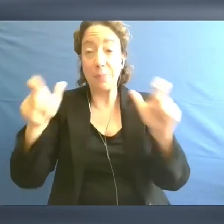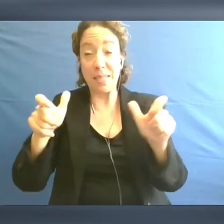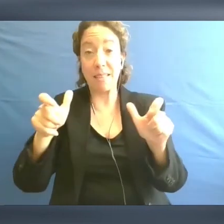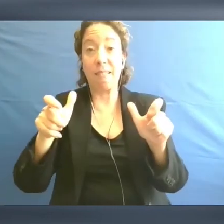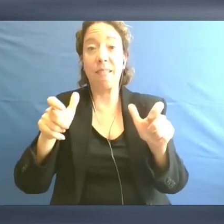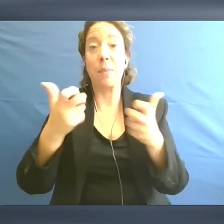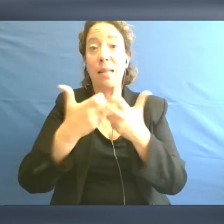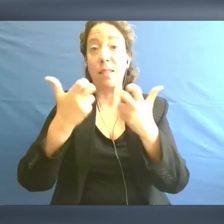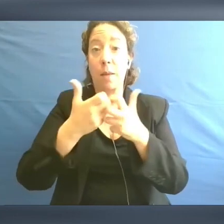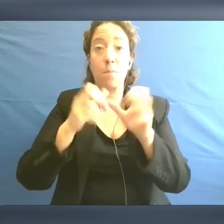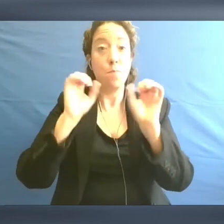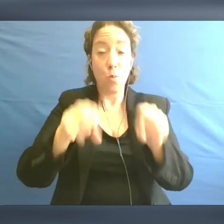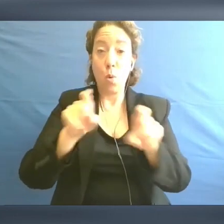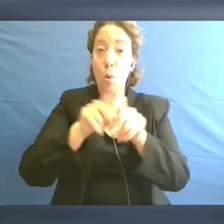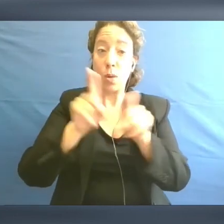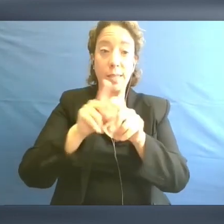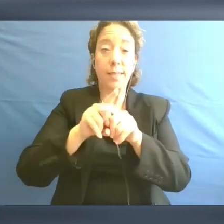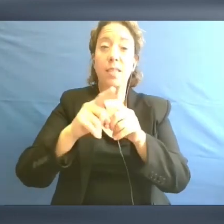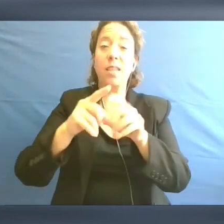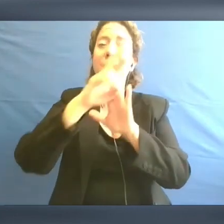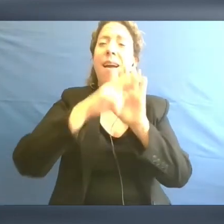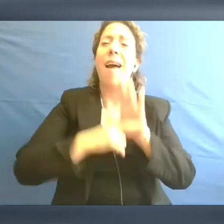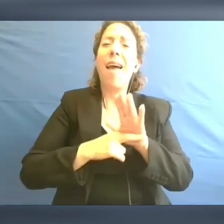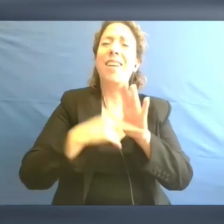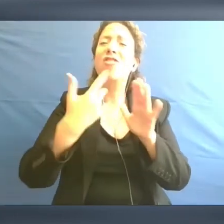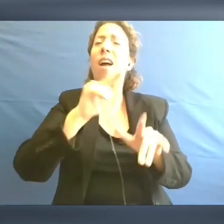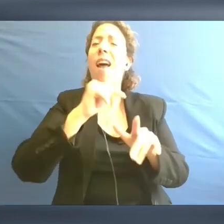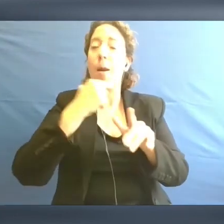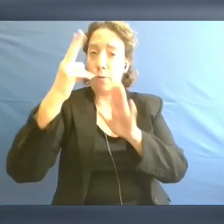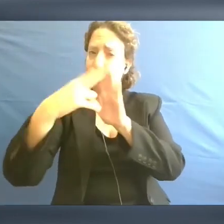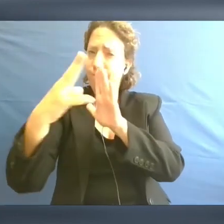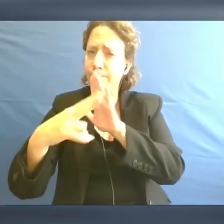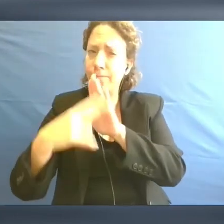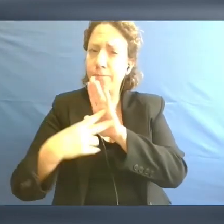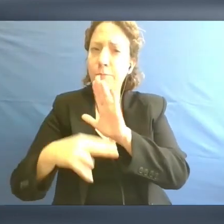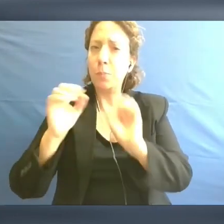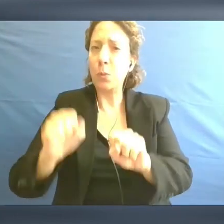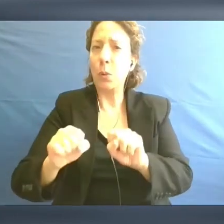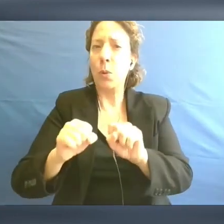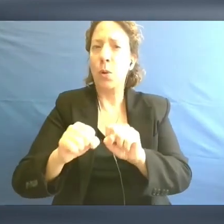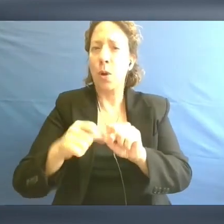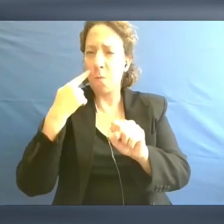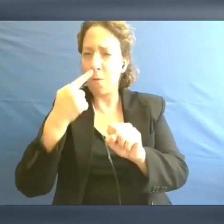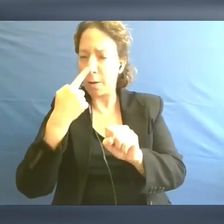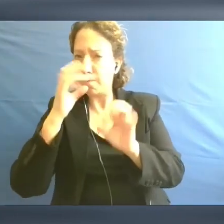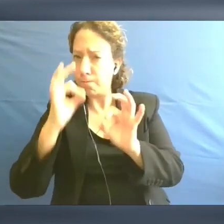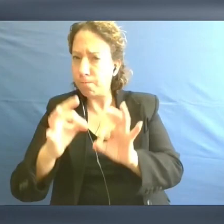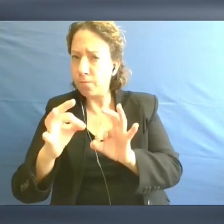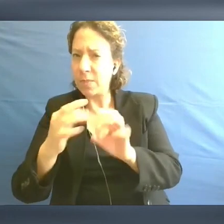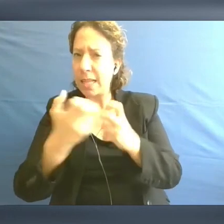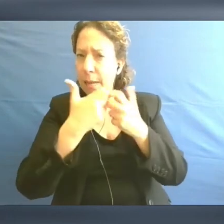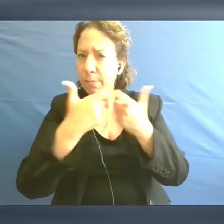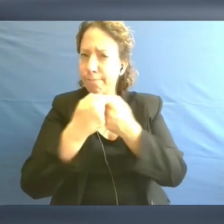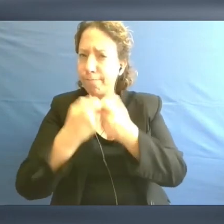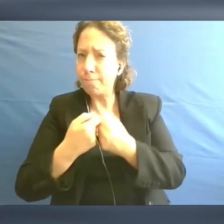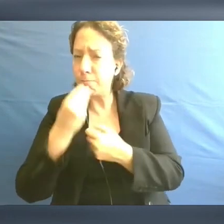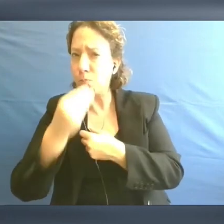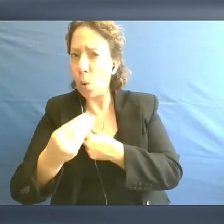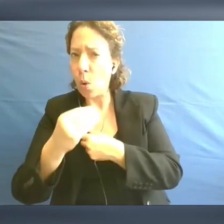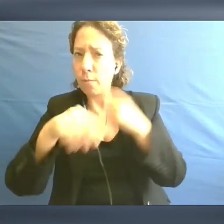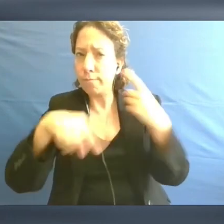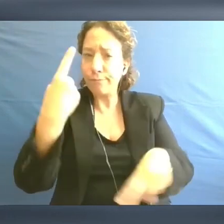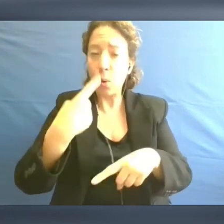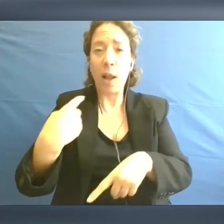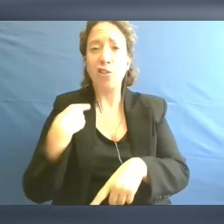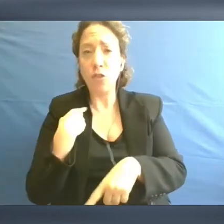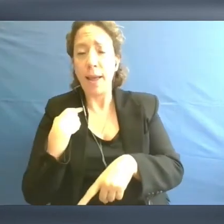aussi lire ou relire les règles existantes et en particulier vérifier la validité des exemples, donc les exemples de succès ou d'échec,